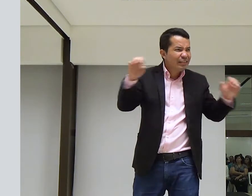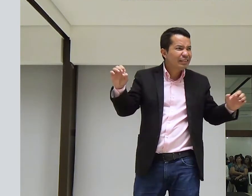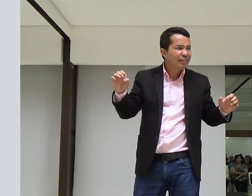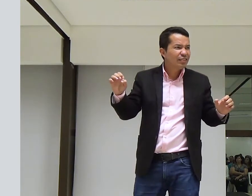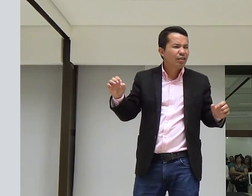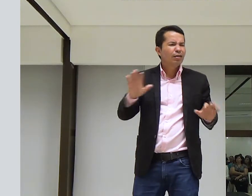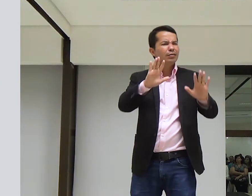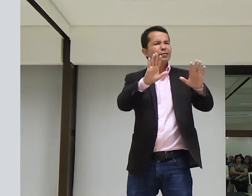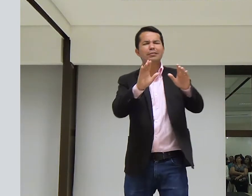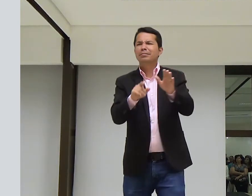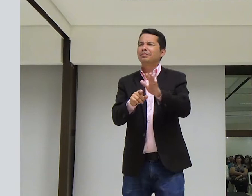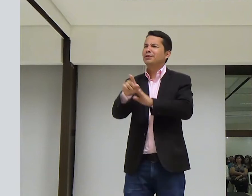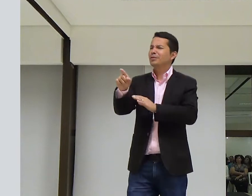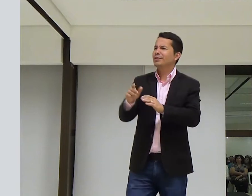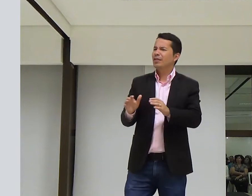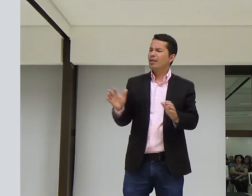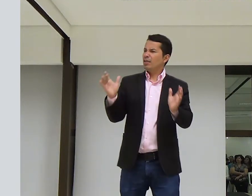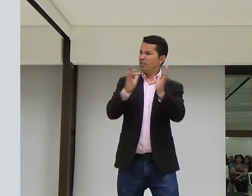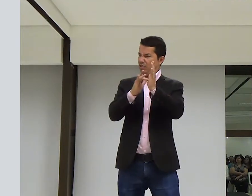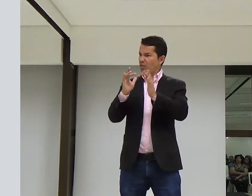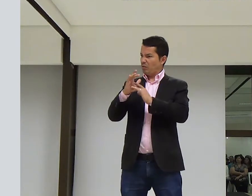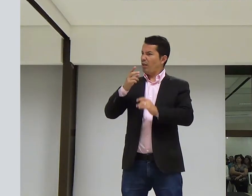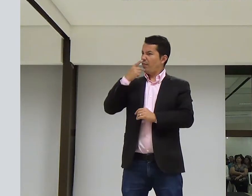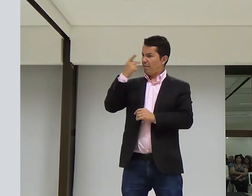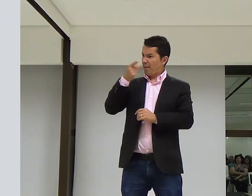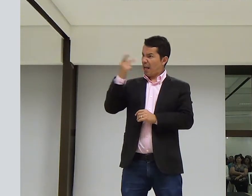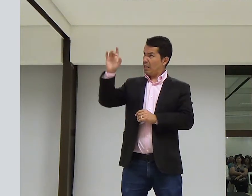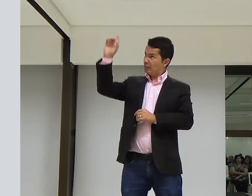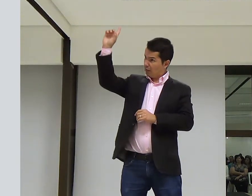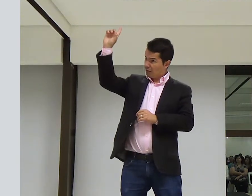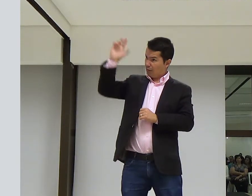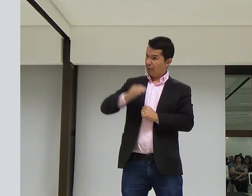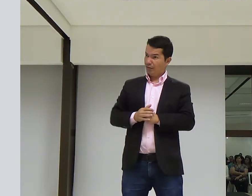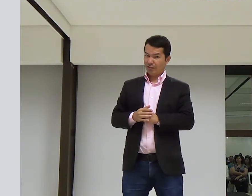Evangelismo. Veja só. Jesus